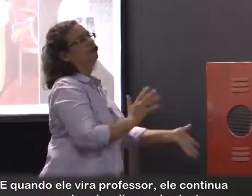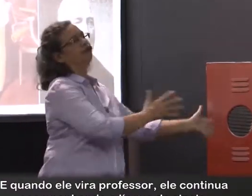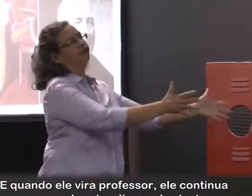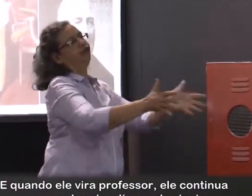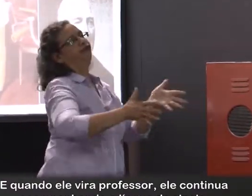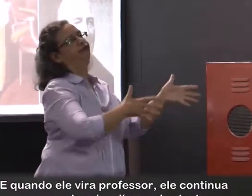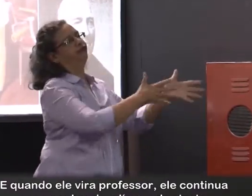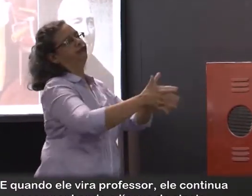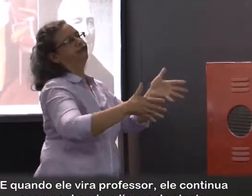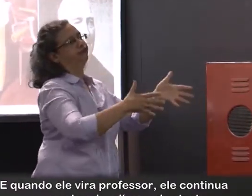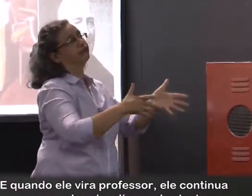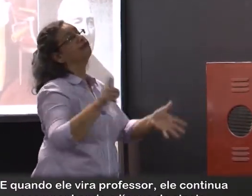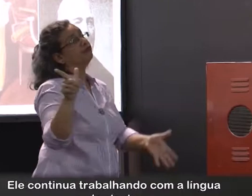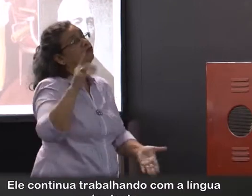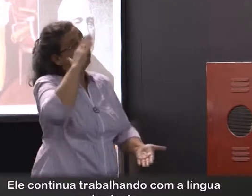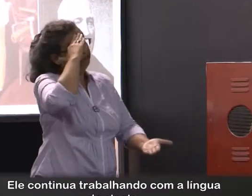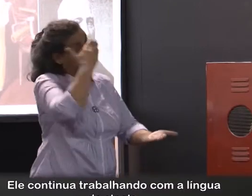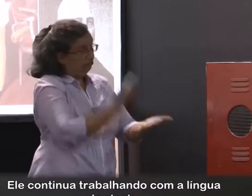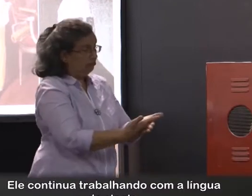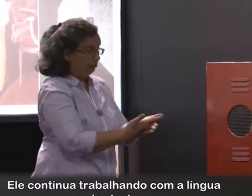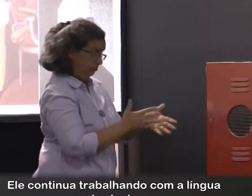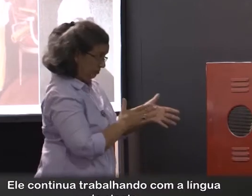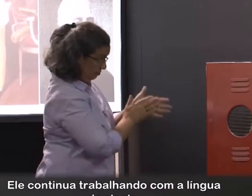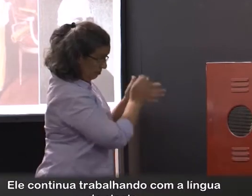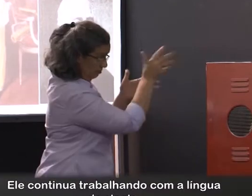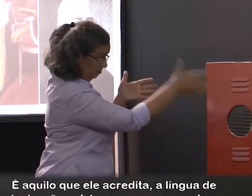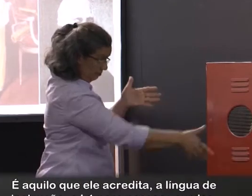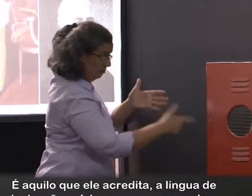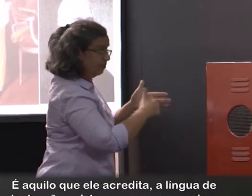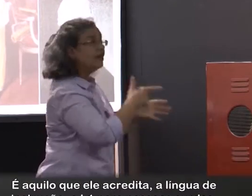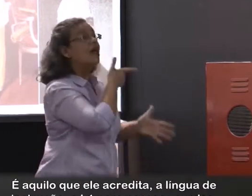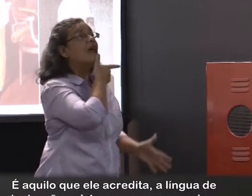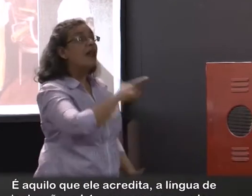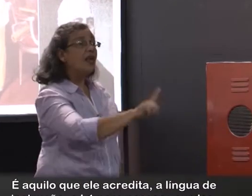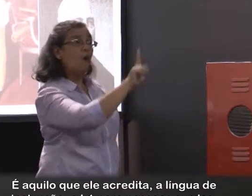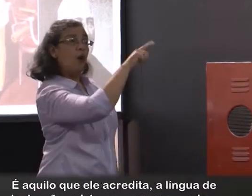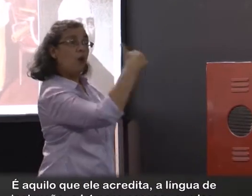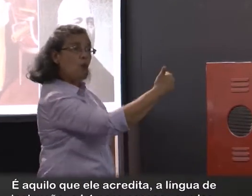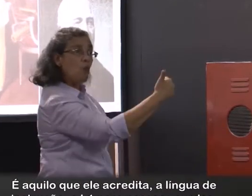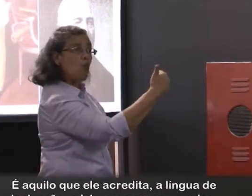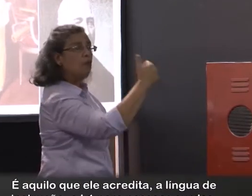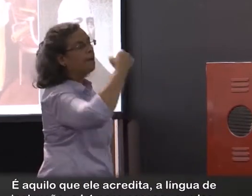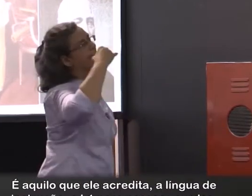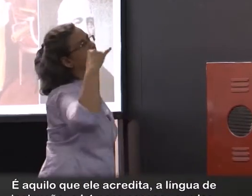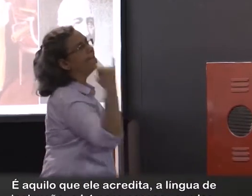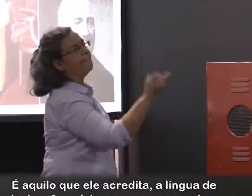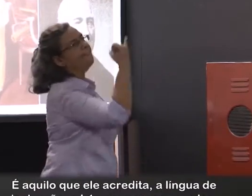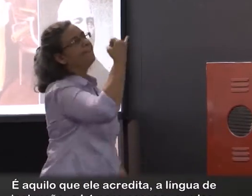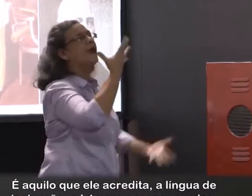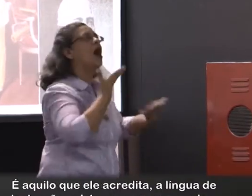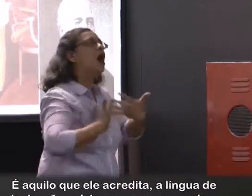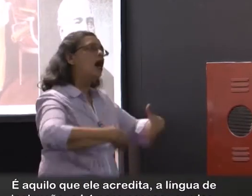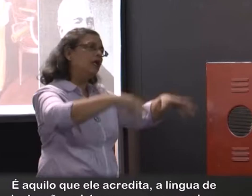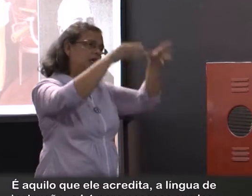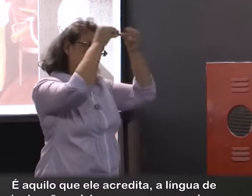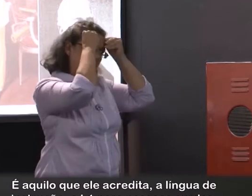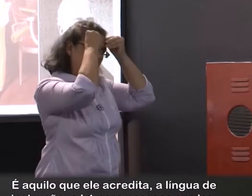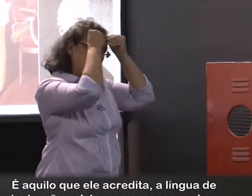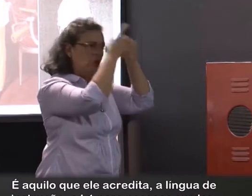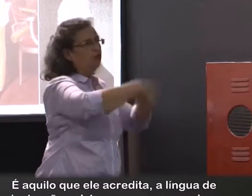continua acompanhando a língua de sinais, ele continua trabalhando com a língua de sinais. É aquilo que ele acredita, é a língua de instrução, é a L1, né, para as